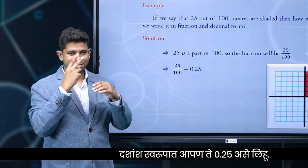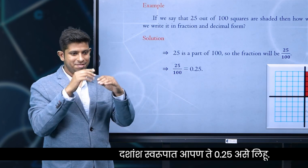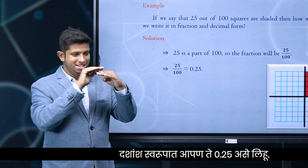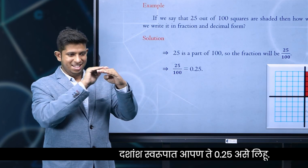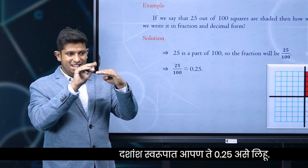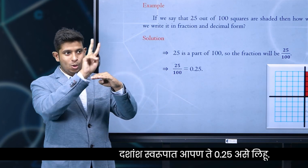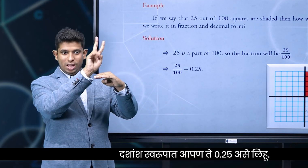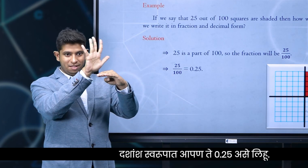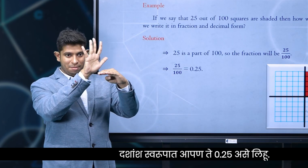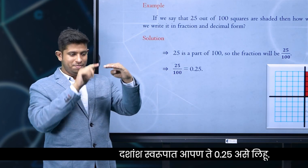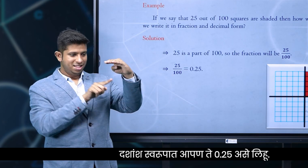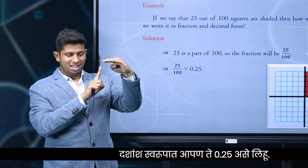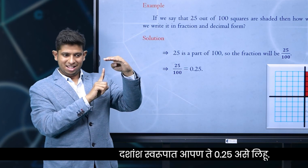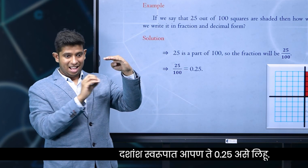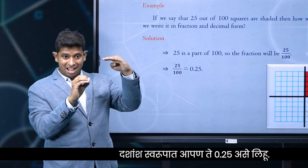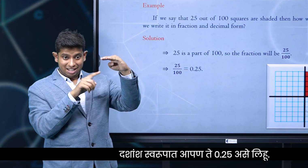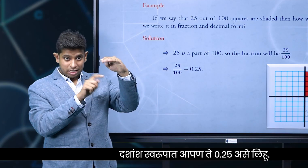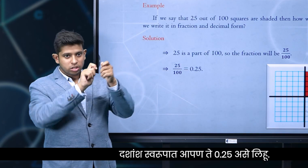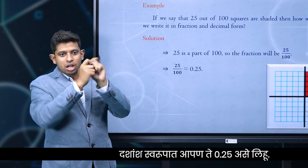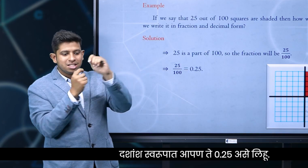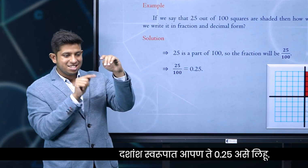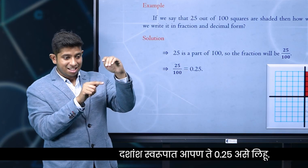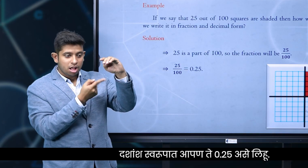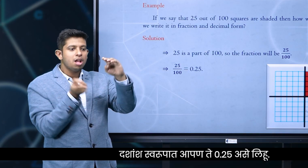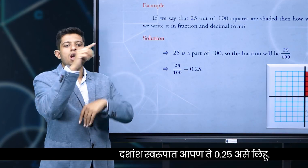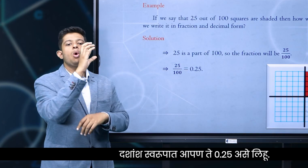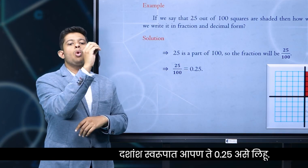दशांश स्वरूपात आपण ते 0.25 असे लिहू.